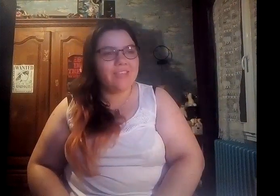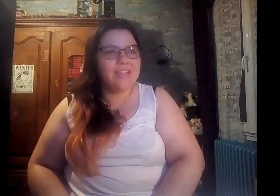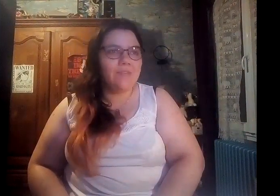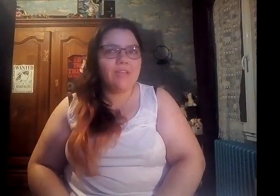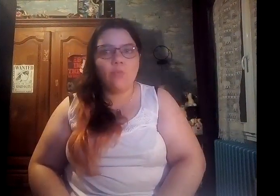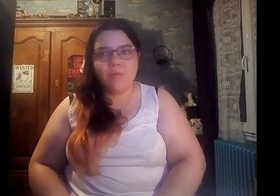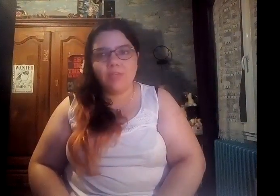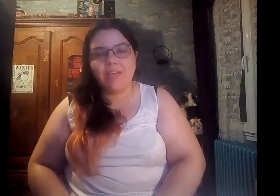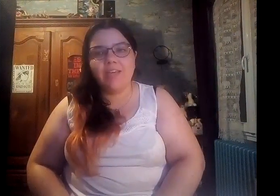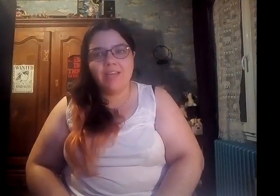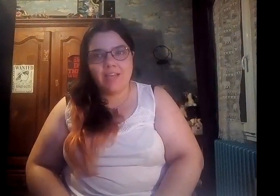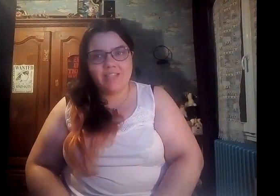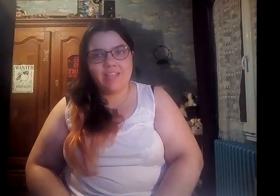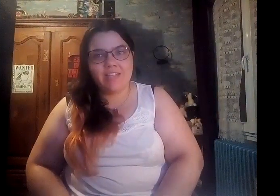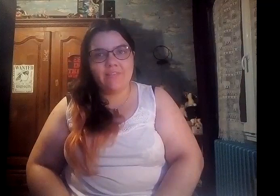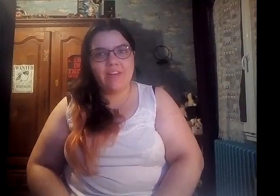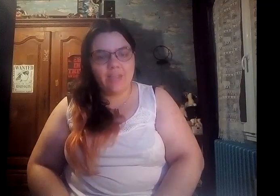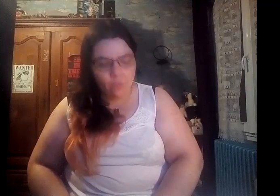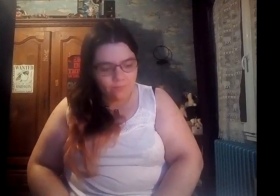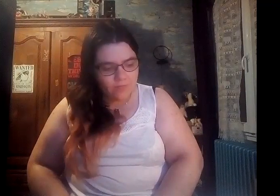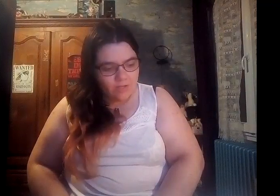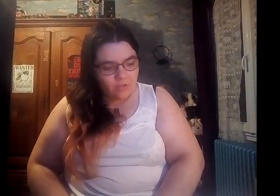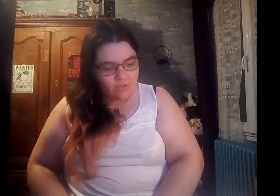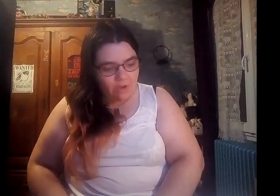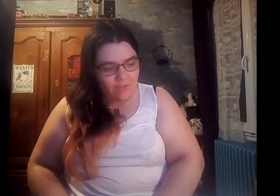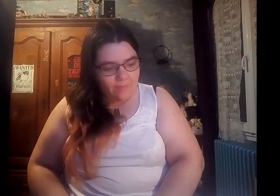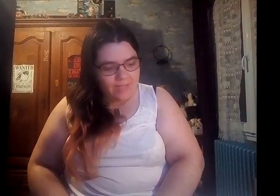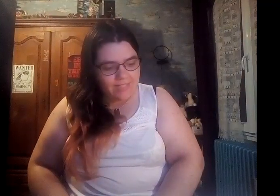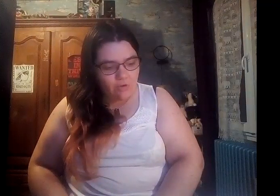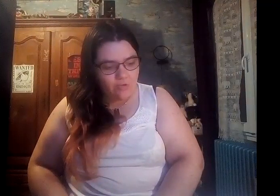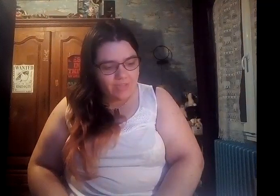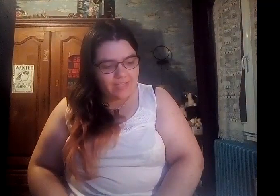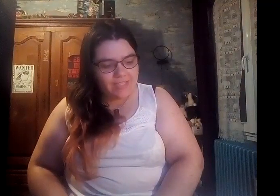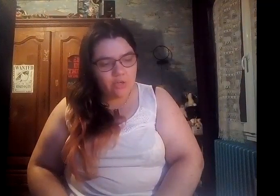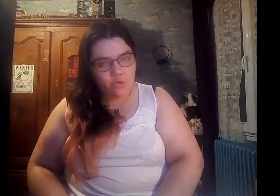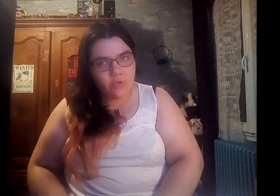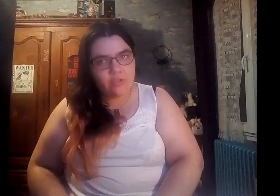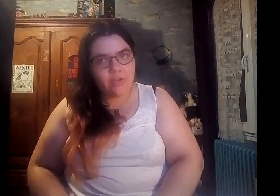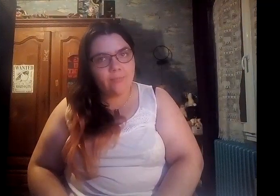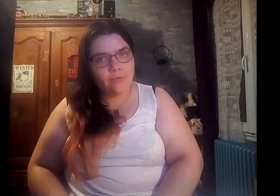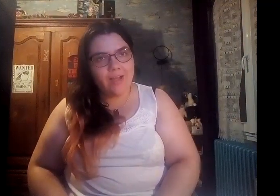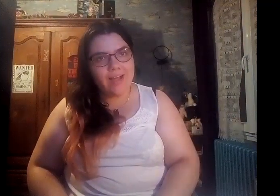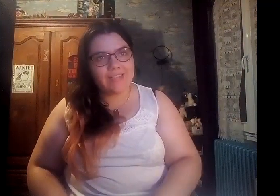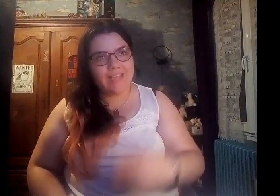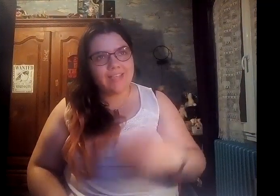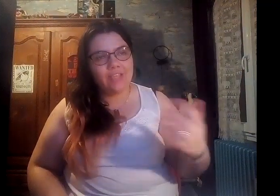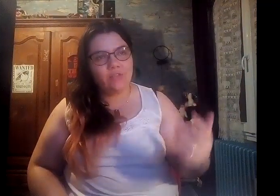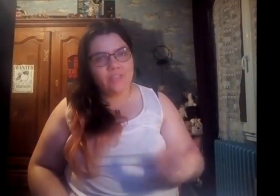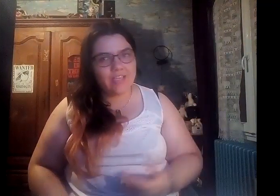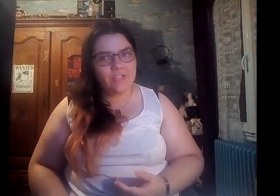honnête ça va être compliqué si ça se révèle calme en tout cas on verra bien si le DLC ruine répondra à certaines de ces questions